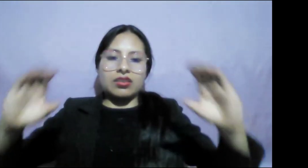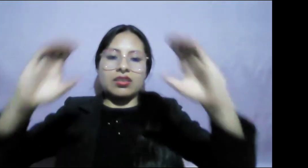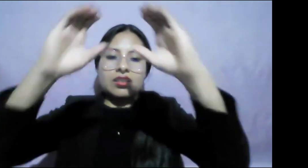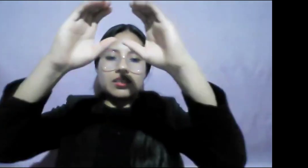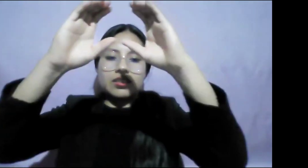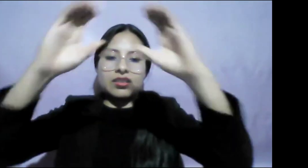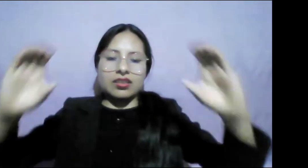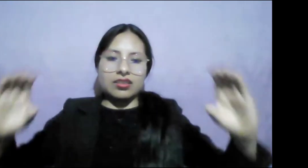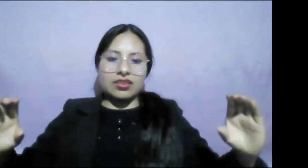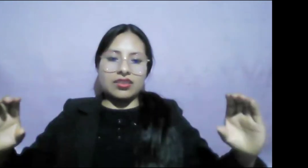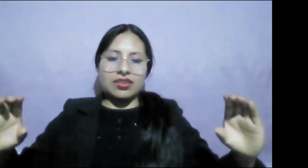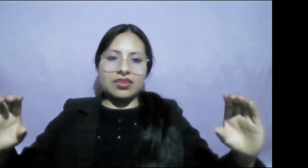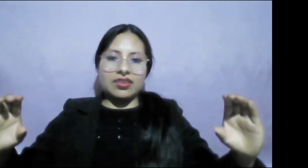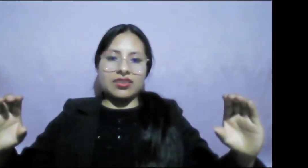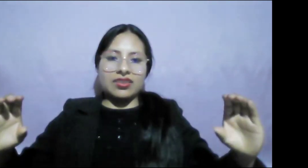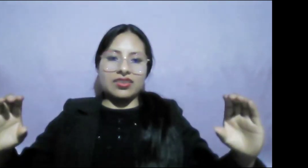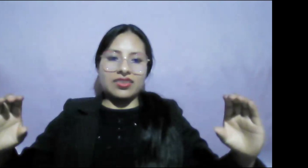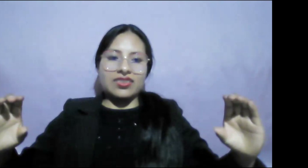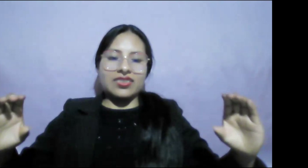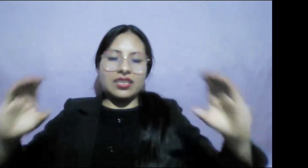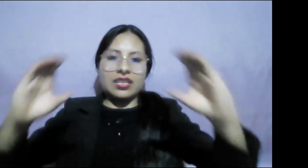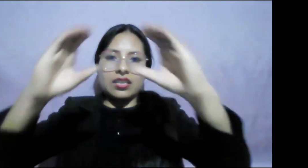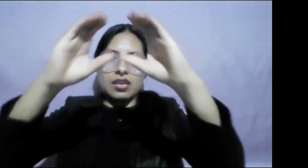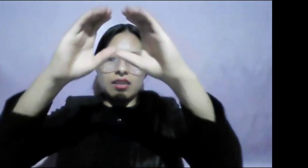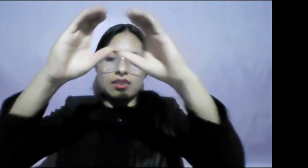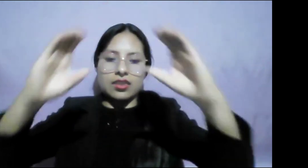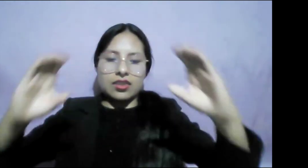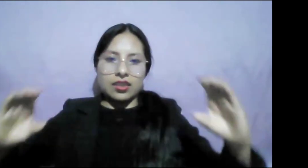mm Ahí está muy bien